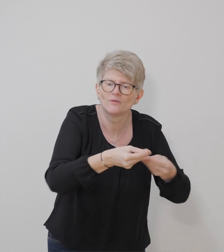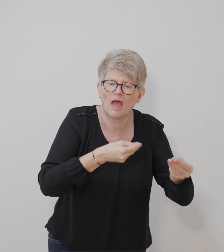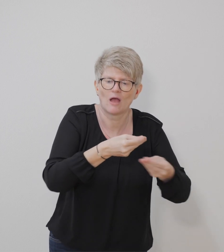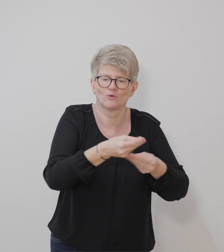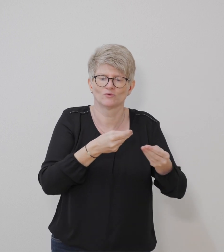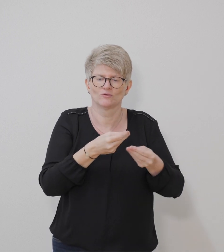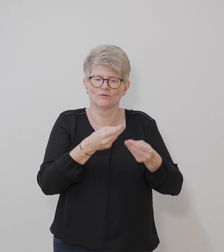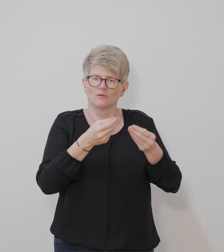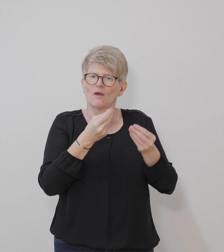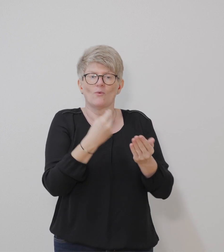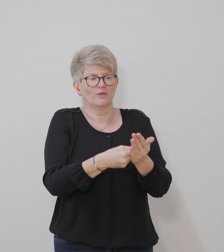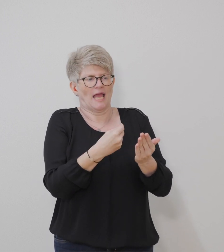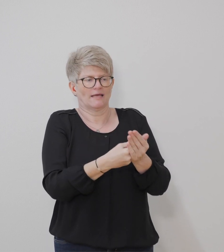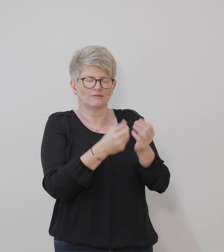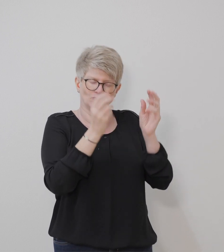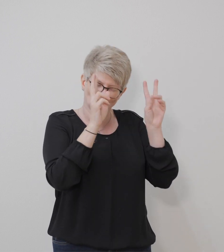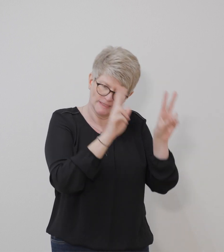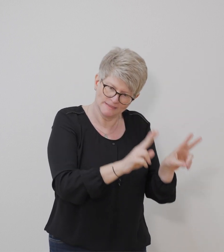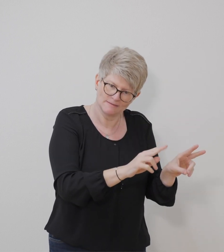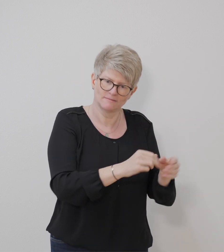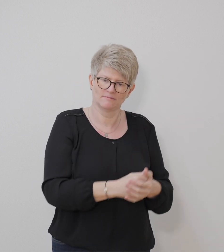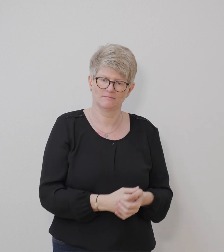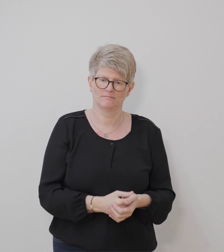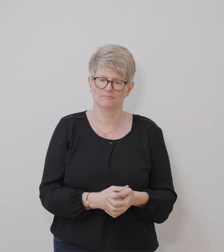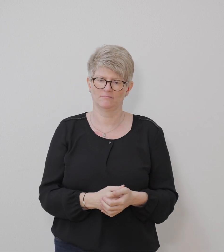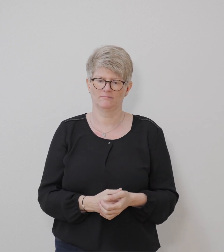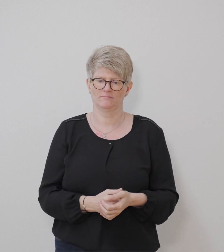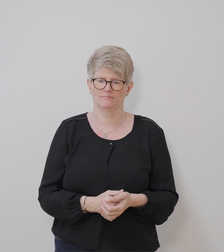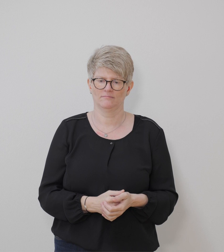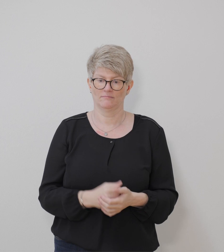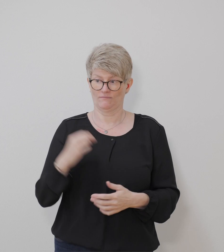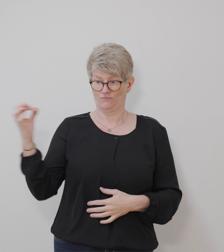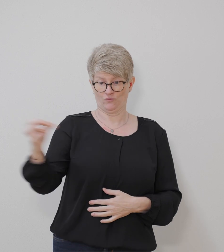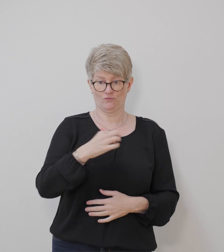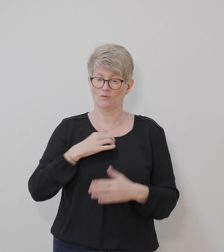Zeit. Ja, es waren Begegnungen der Herzen.